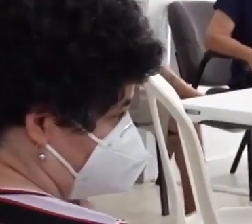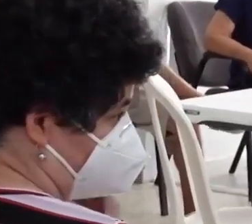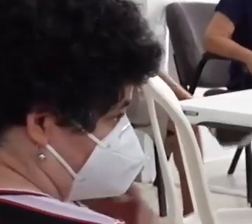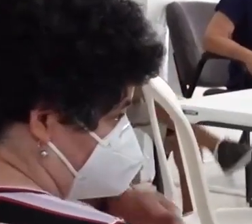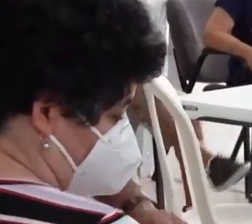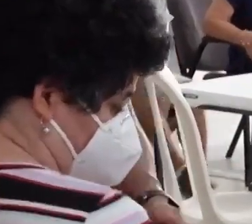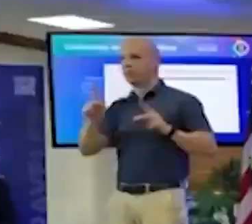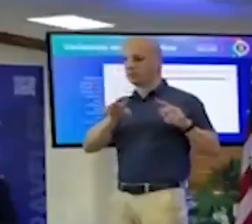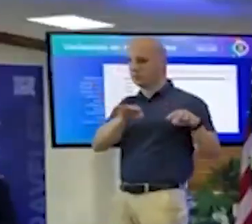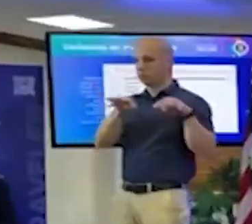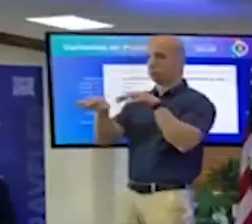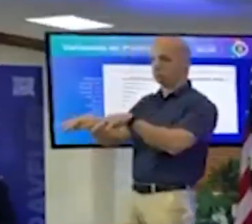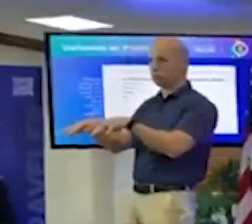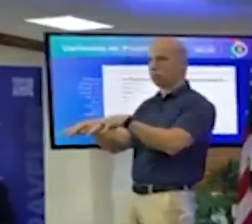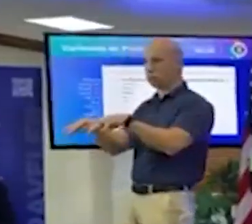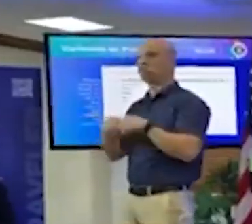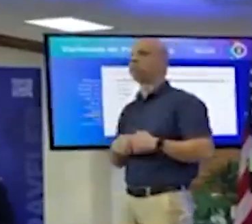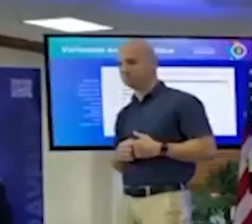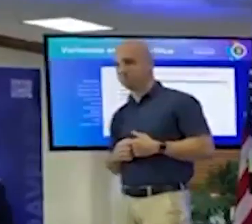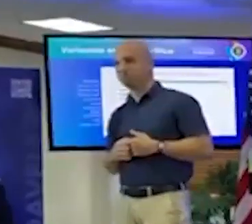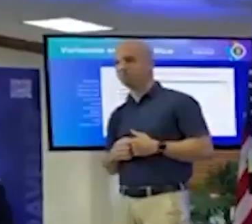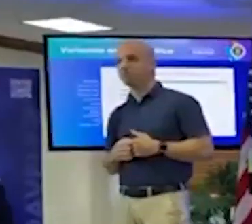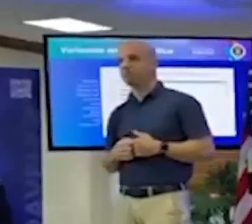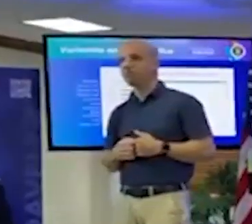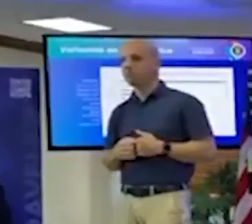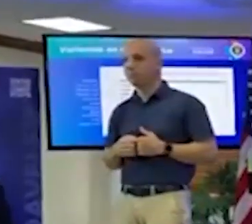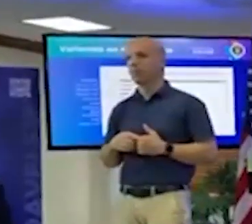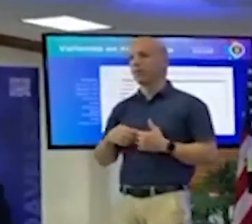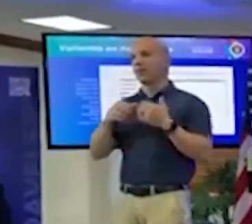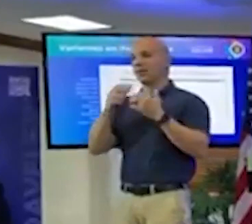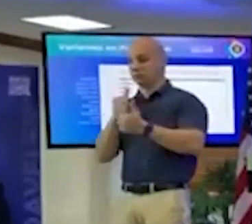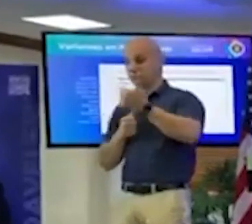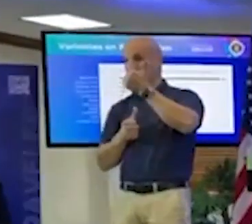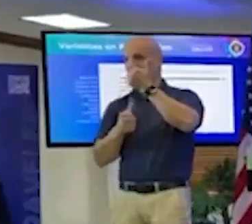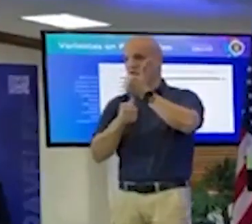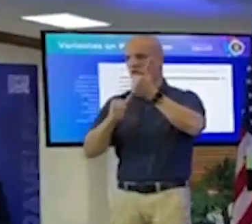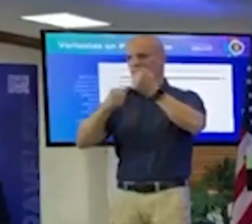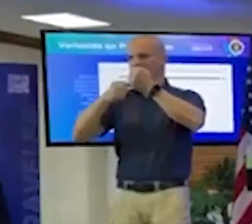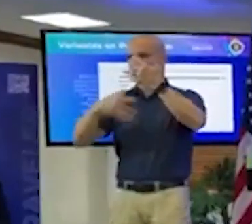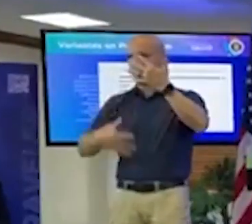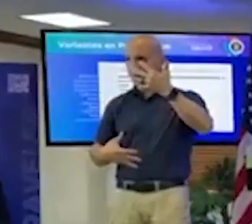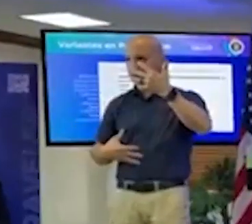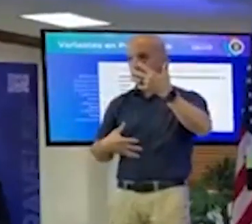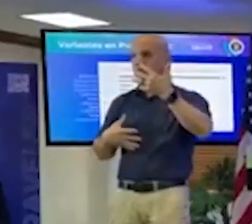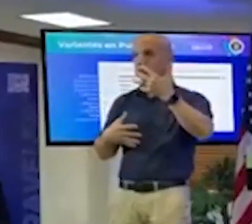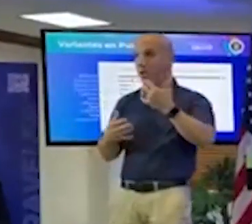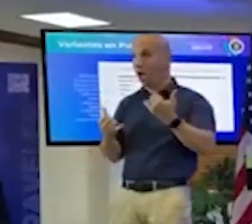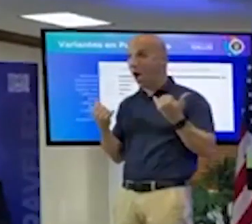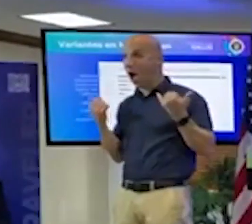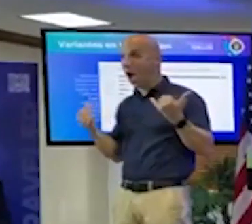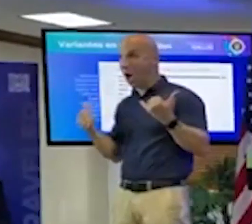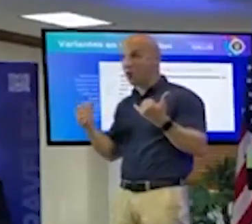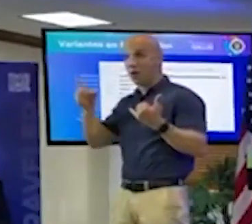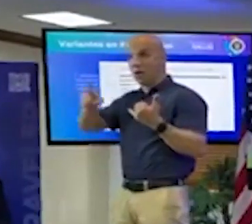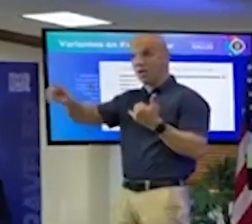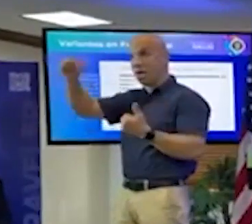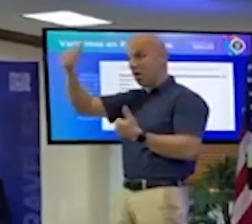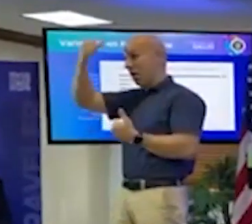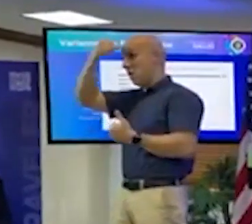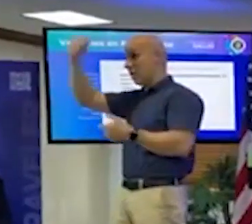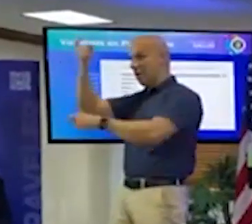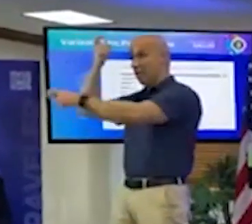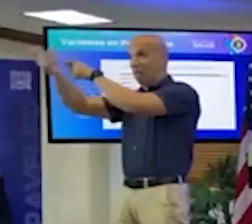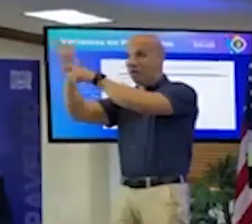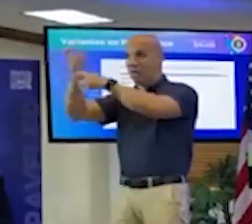de mucho interés. La variante que tenemos, el subserotipo que tenemos de la variante de Puerto Rico no es la que está ahora mismo ocasionando estragos en la